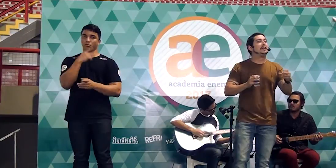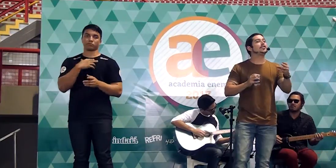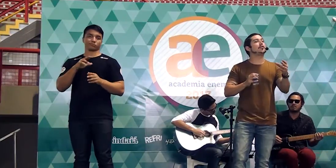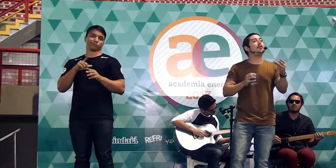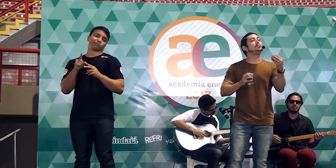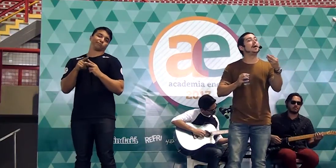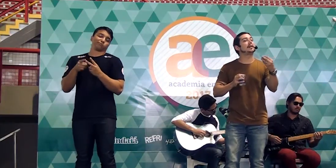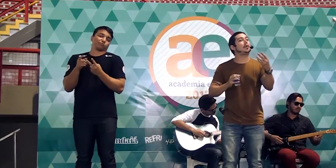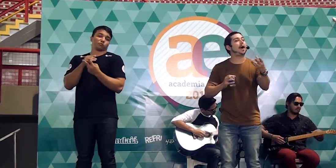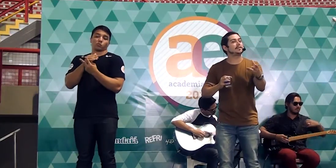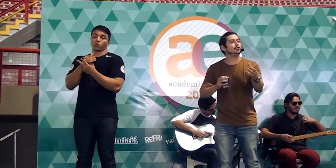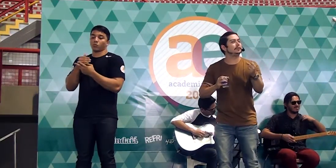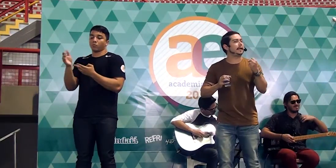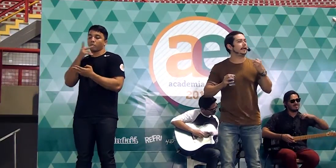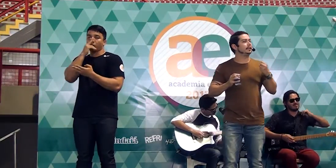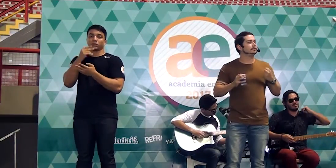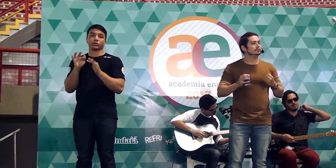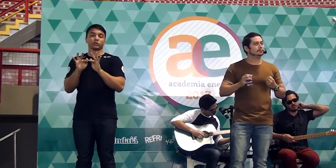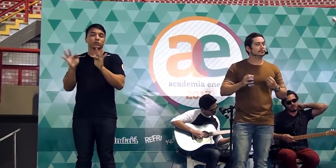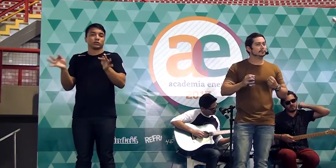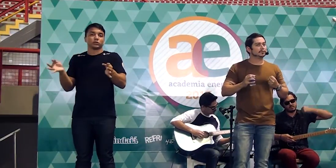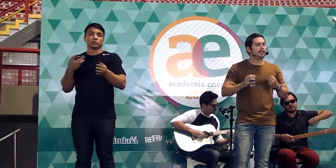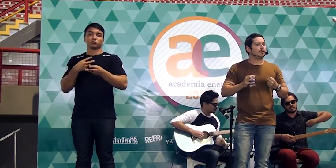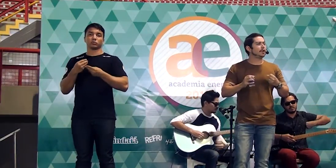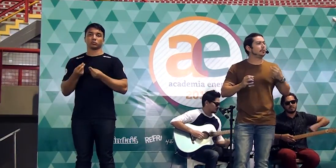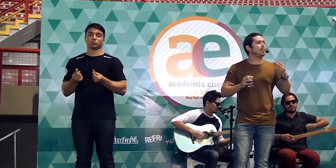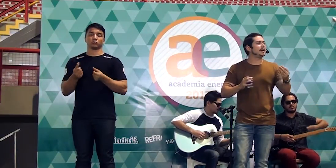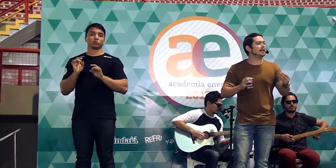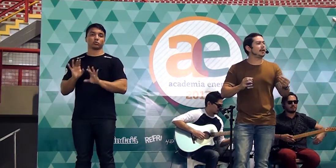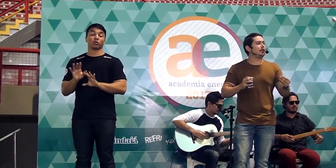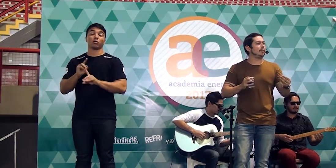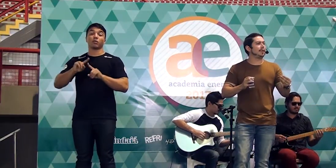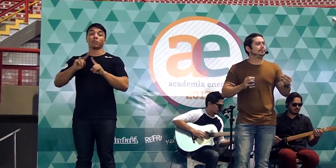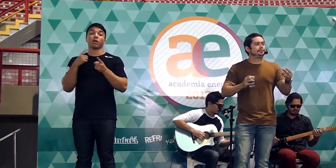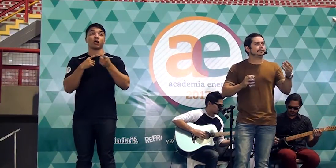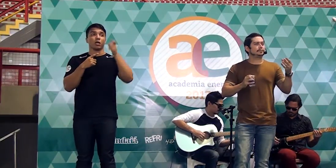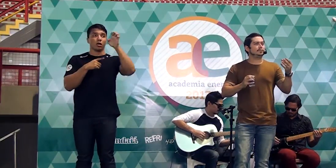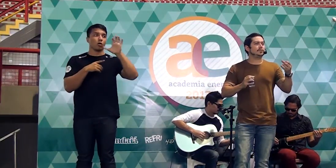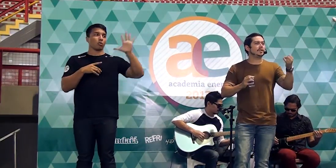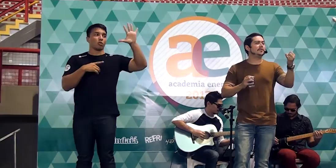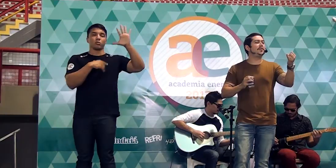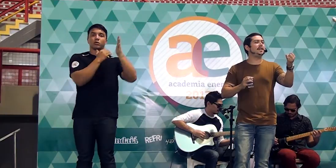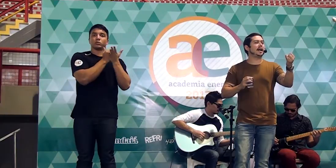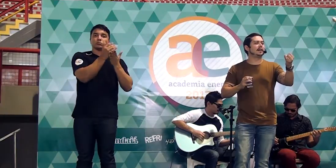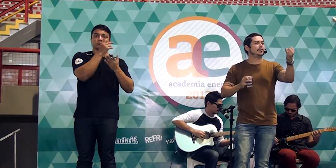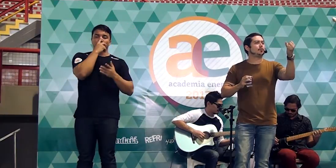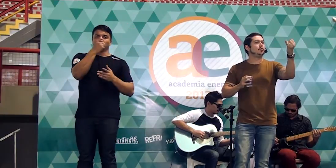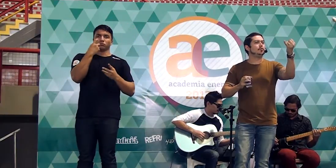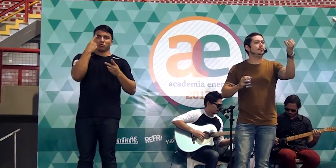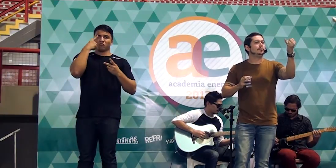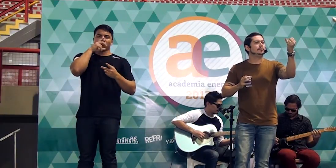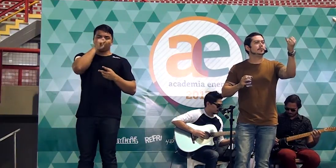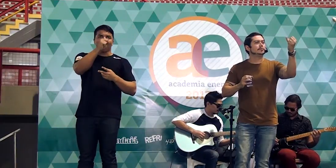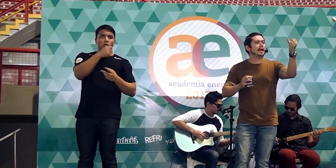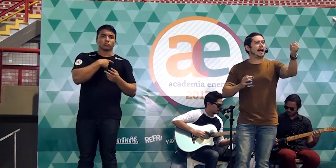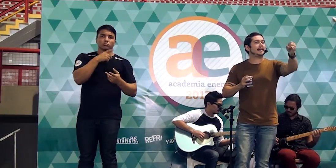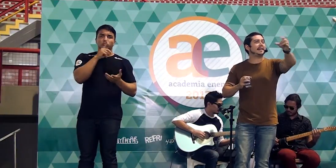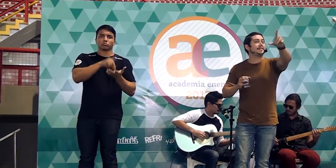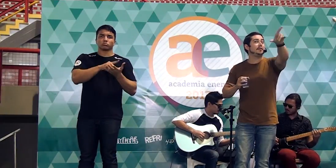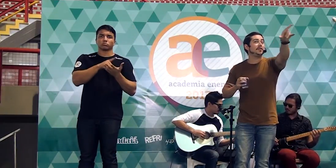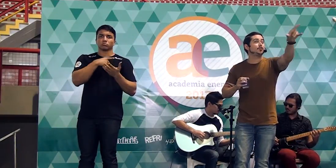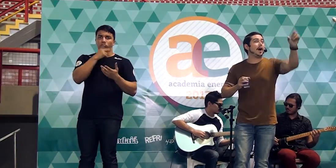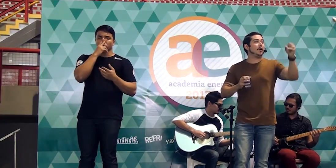geração Nutella. Chegou um punk quase Nutella. Enquanto o punk na Europa vinha com